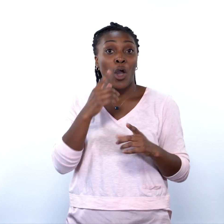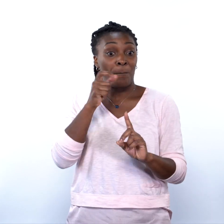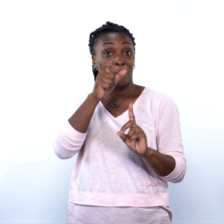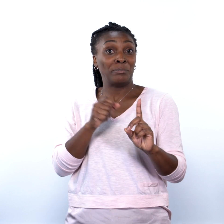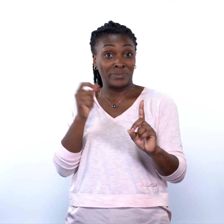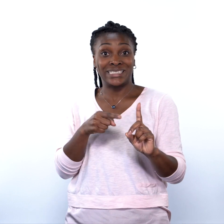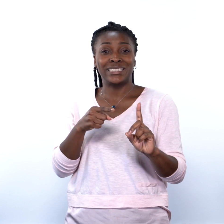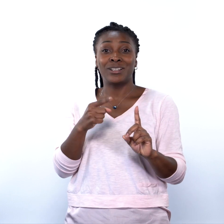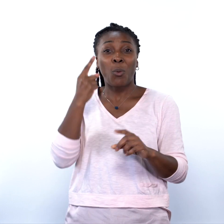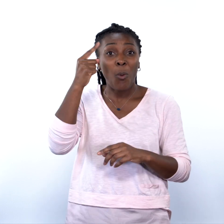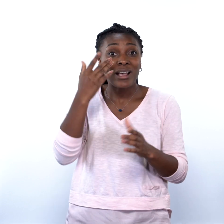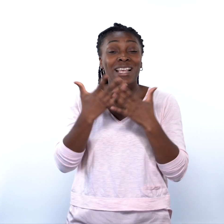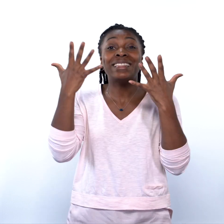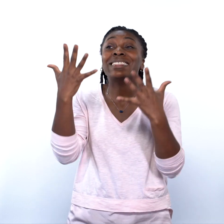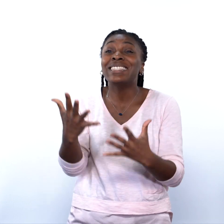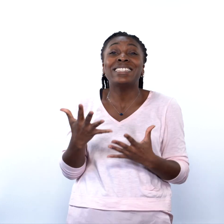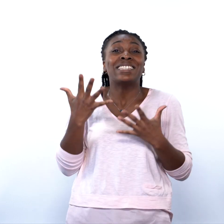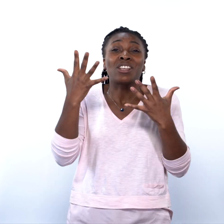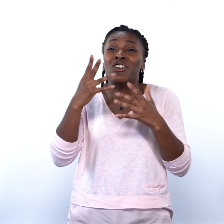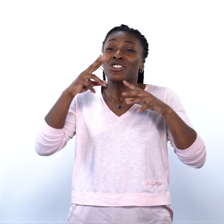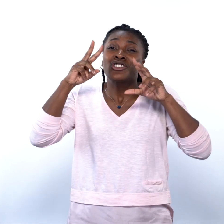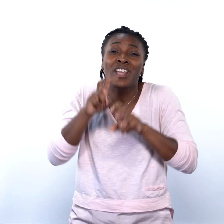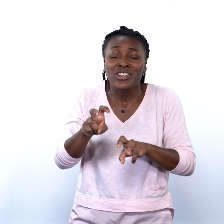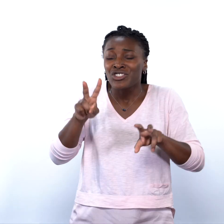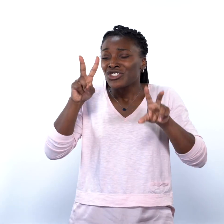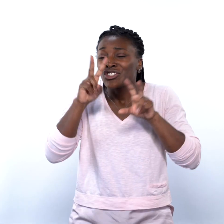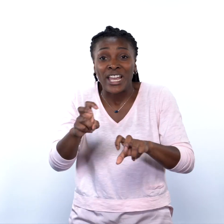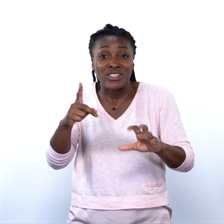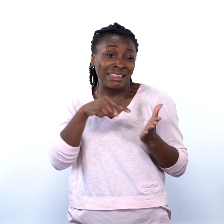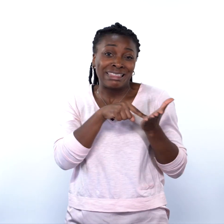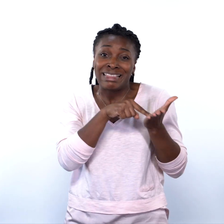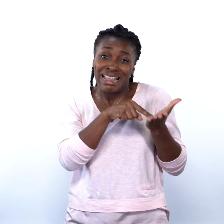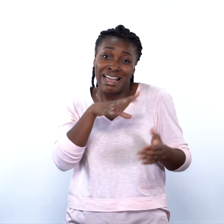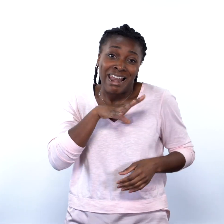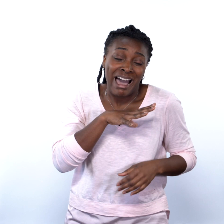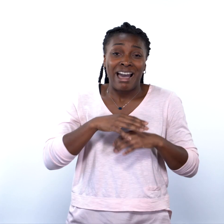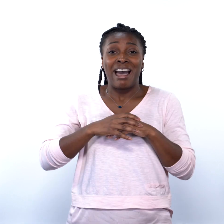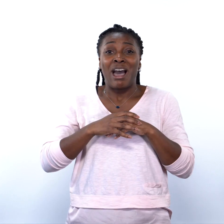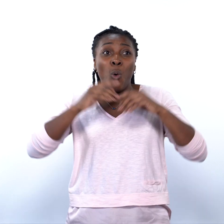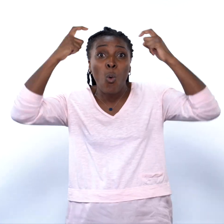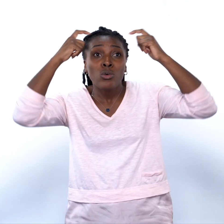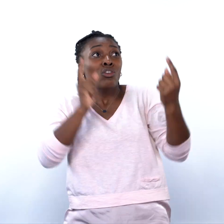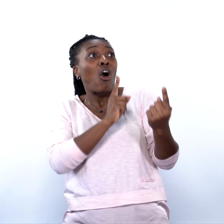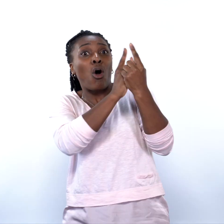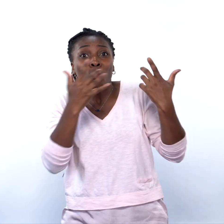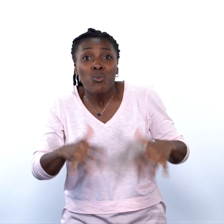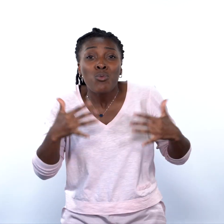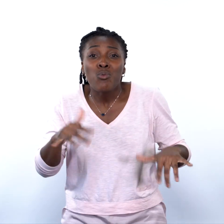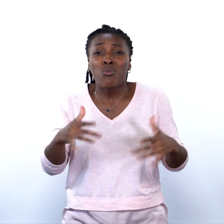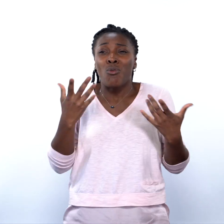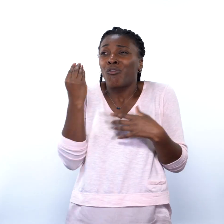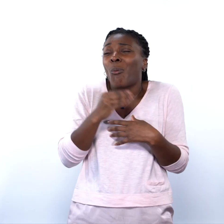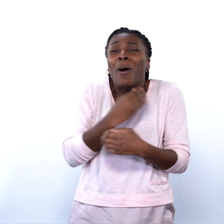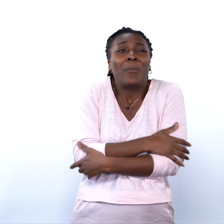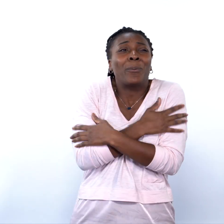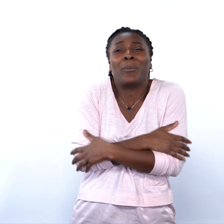Et cet homme y a cru pendant 10 ans de sa vie. Il s'est endetté, il s'est battu avec les ours, il a risqué sa vie, il a